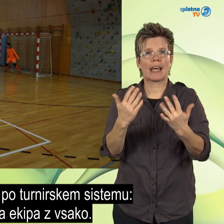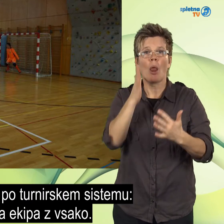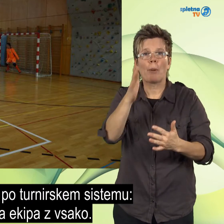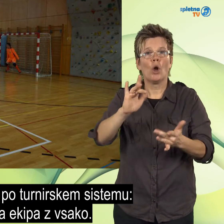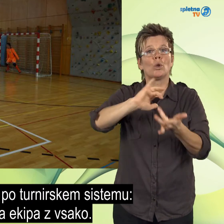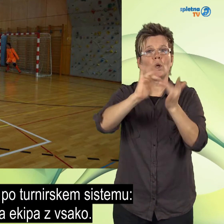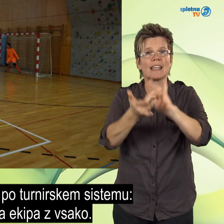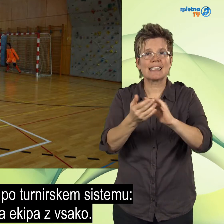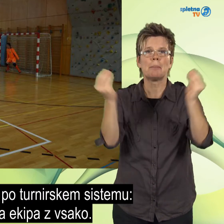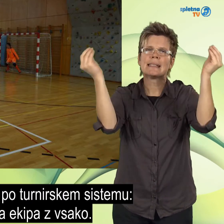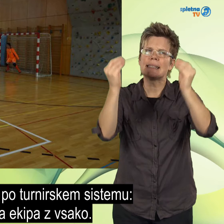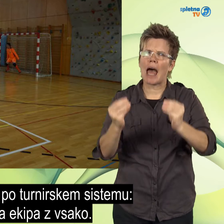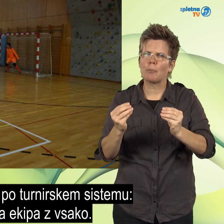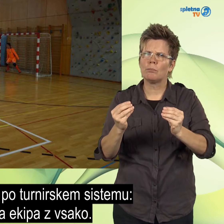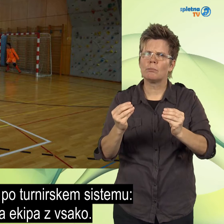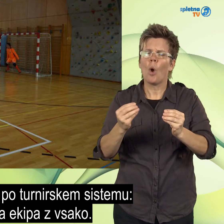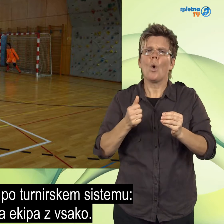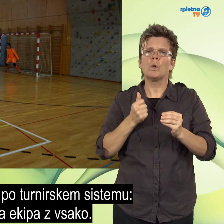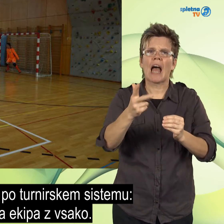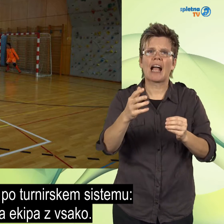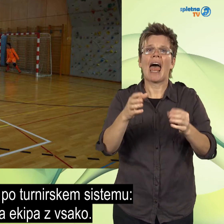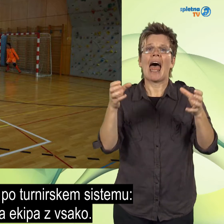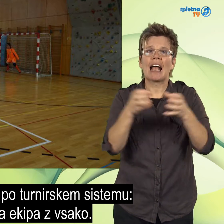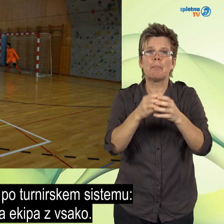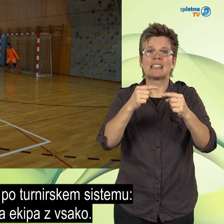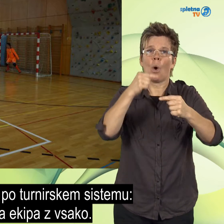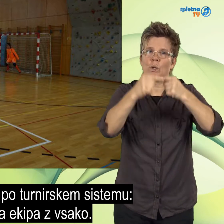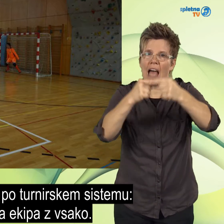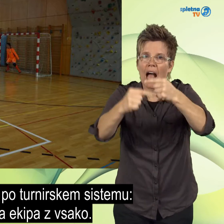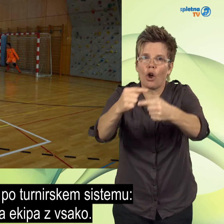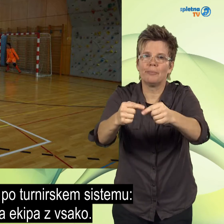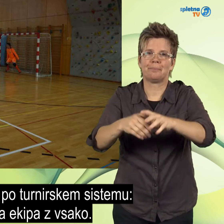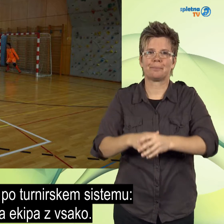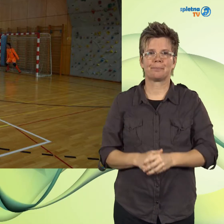Vsi so igrali po turnirskem sistemu, vsaka ekipa z vsako.